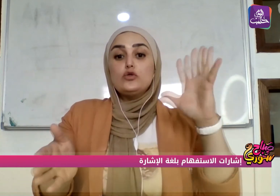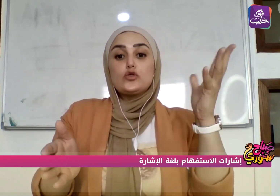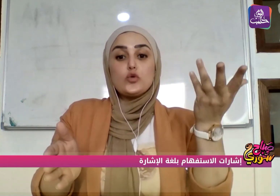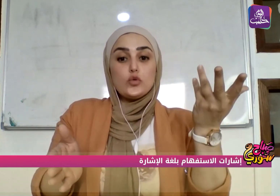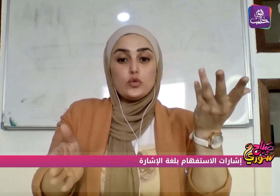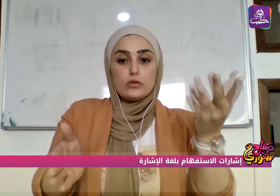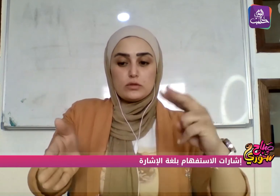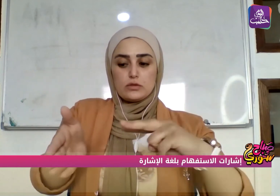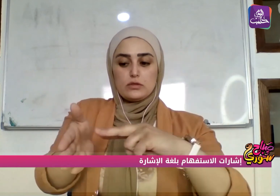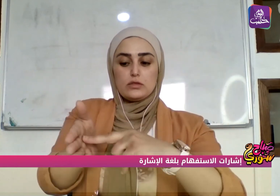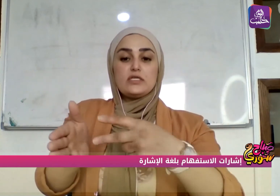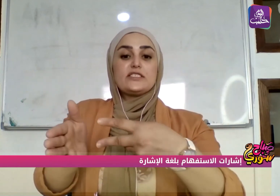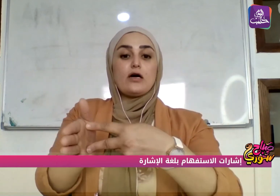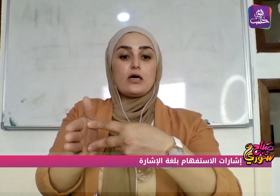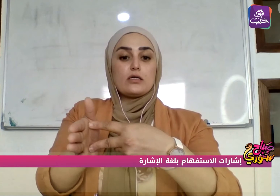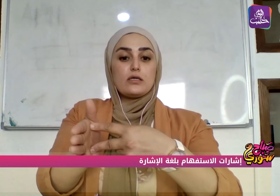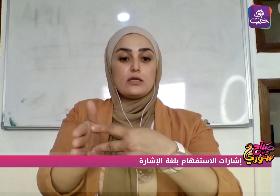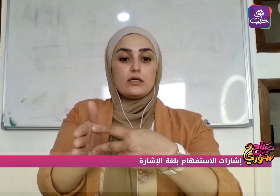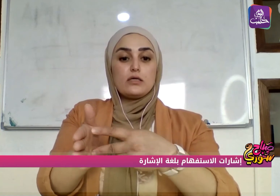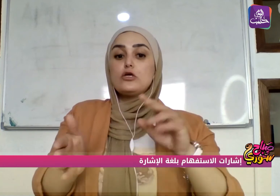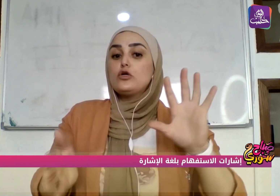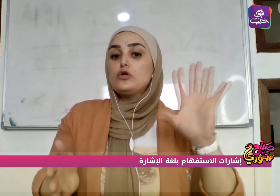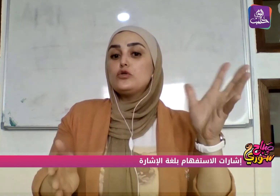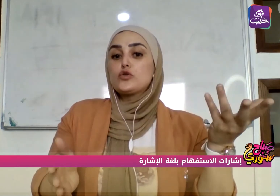شو صار، شو